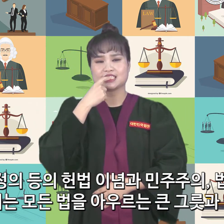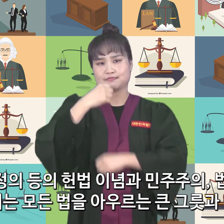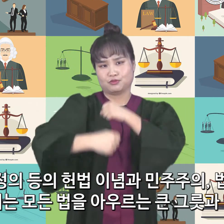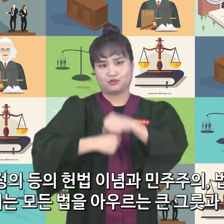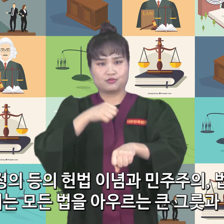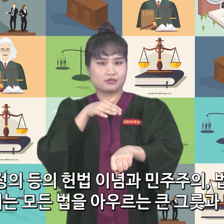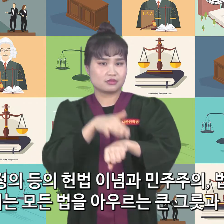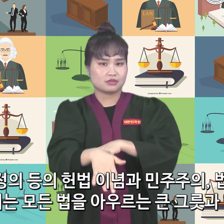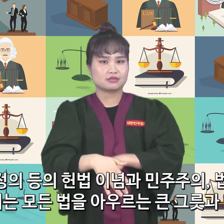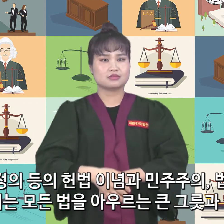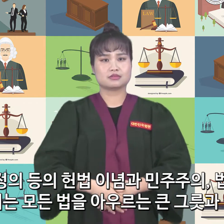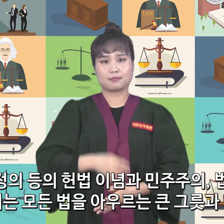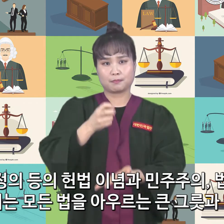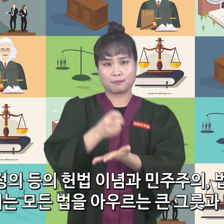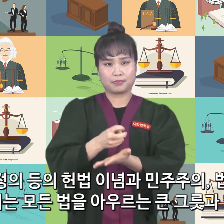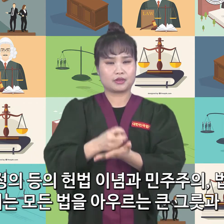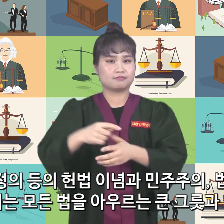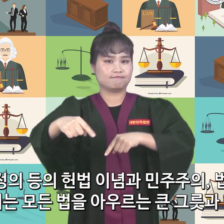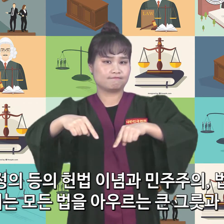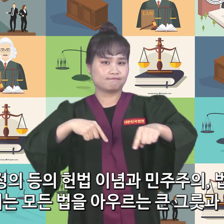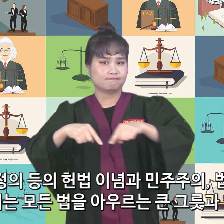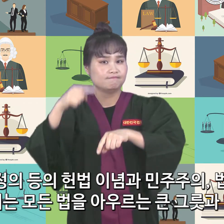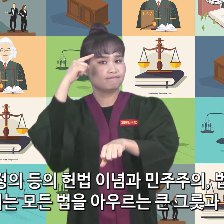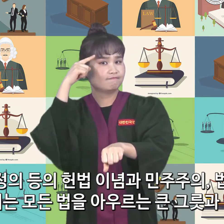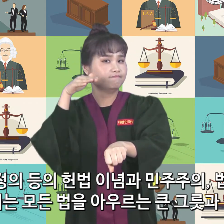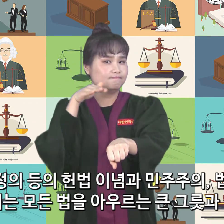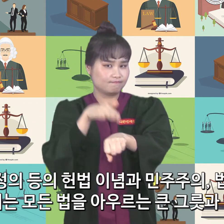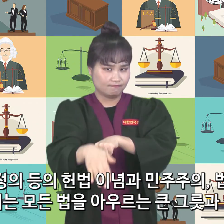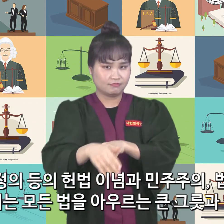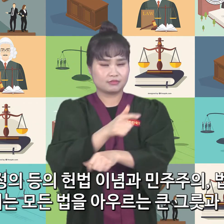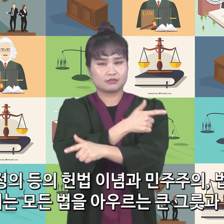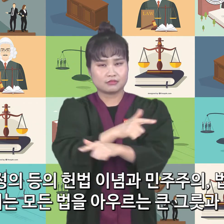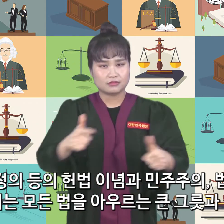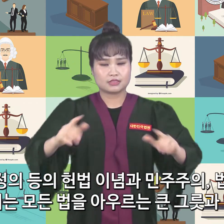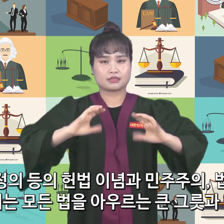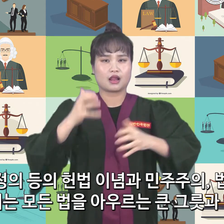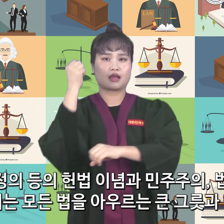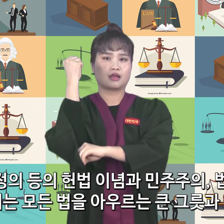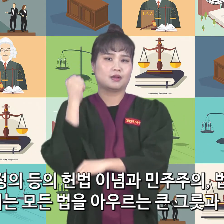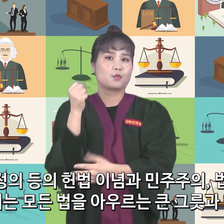등의 헌법 질서는 모든 법을 아우르는 큰 그릇과 같습니다.